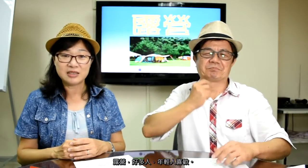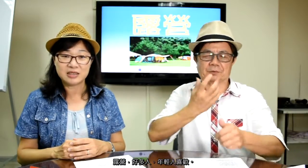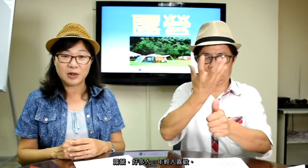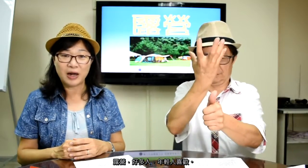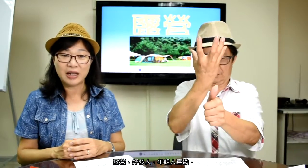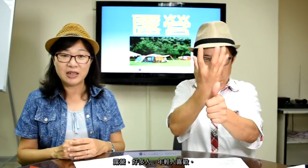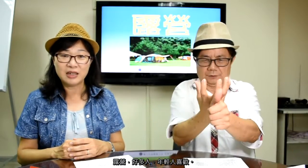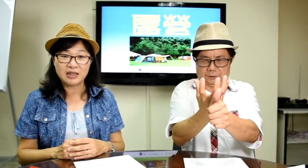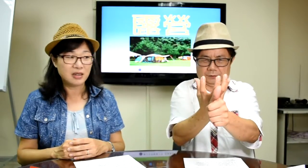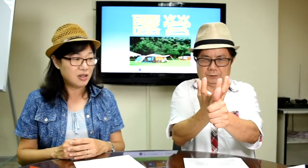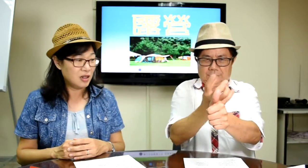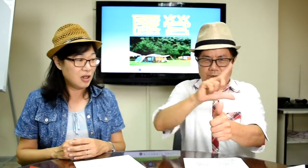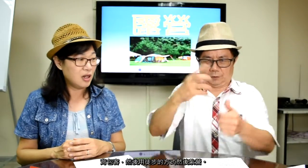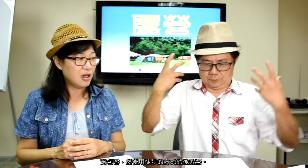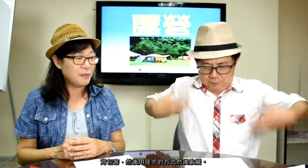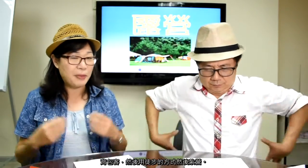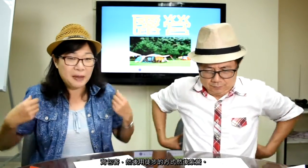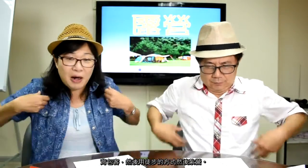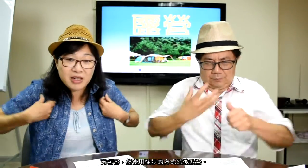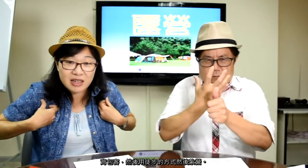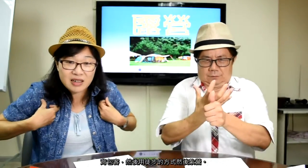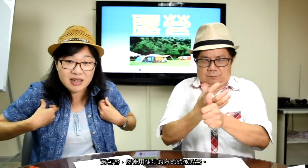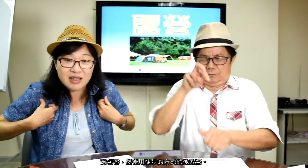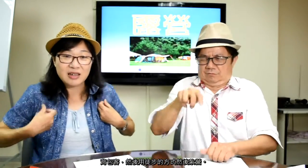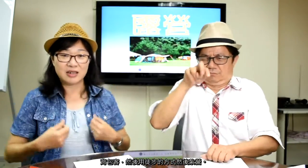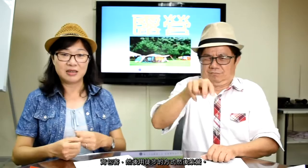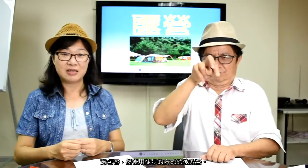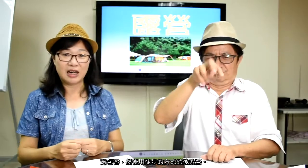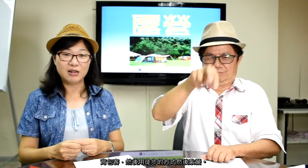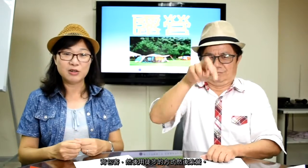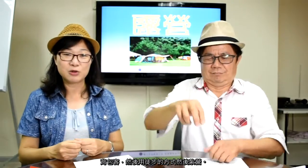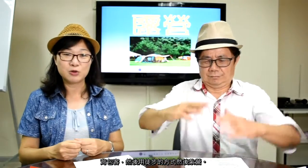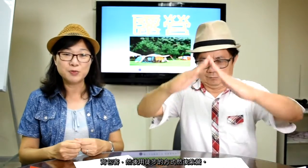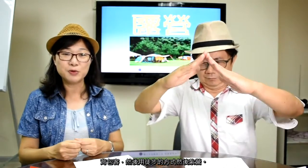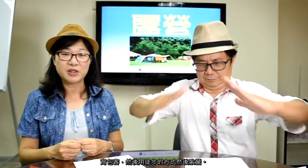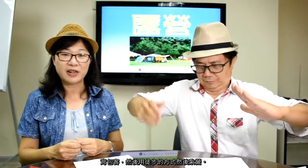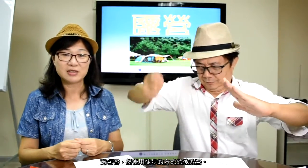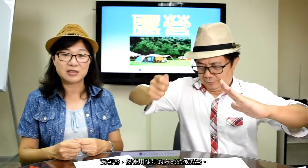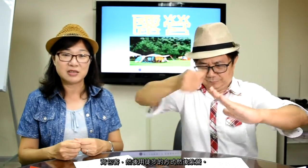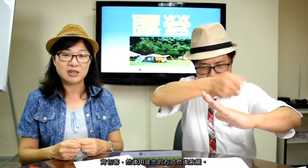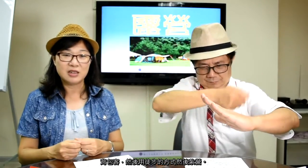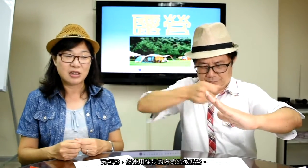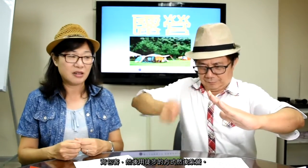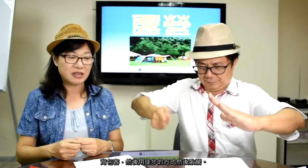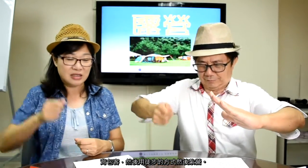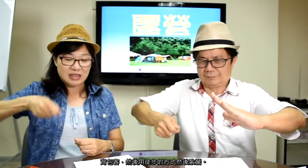喜欢背包客，然后用徒步的方式，然后